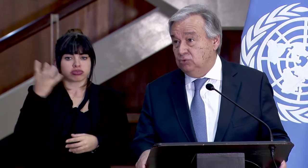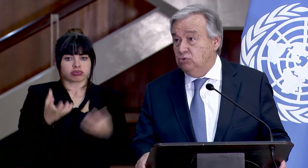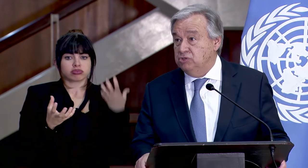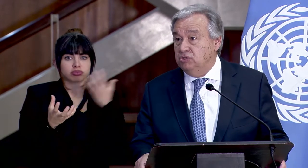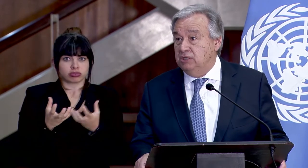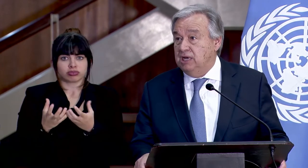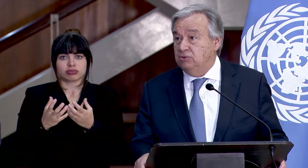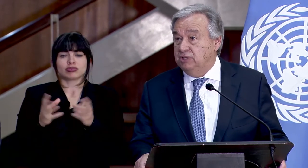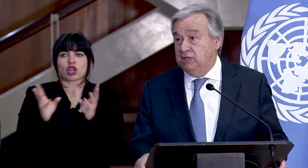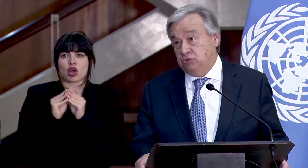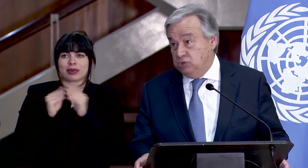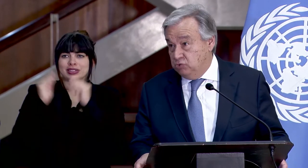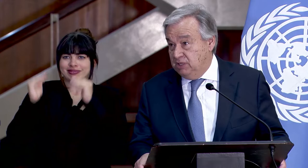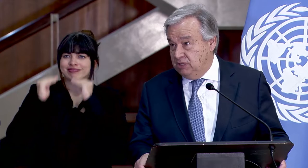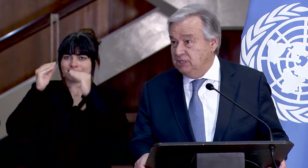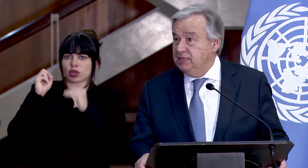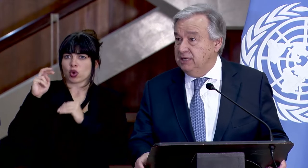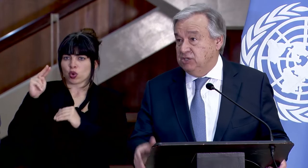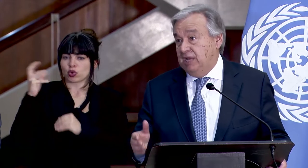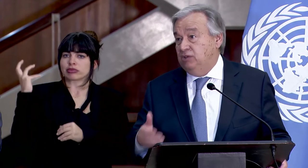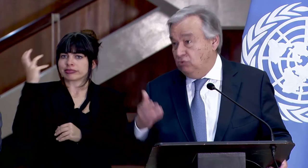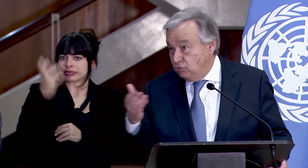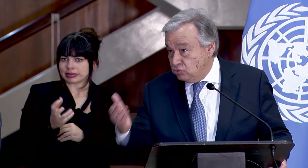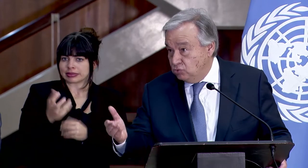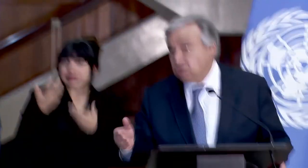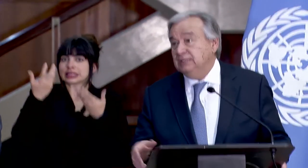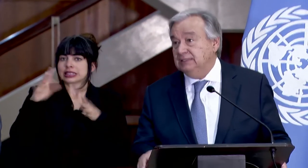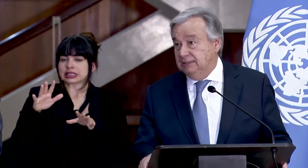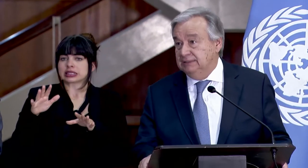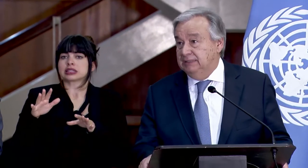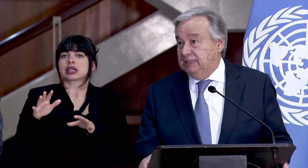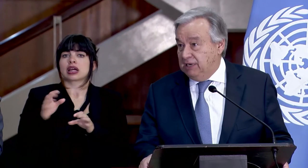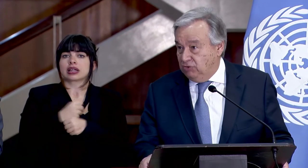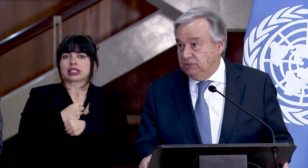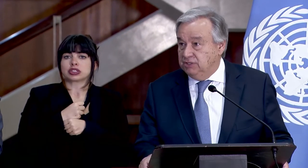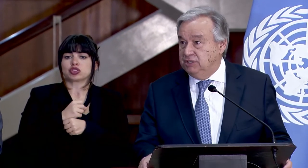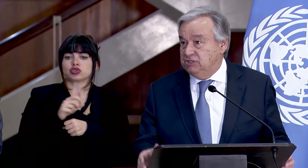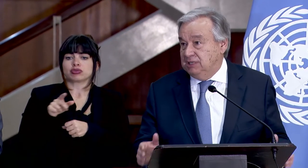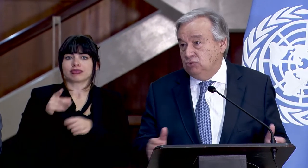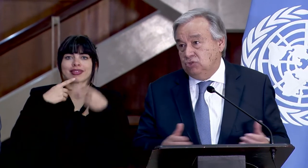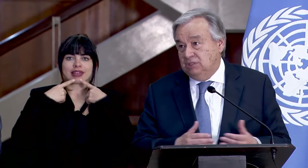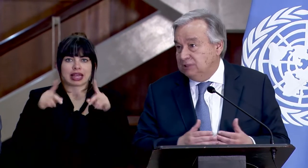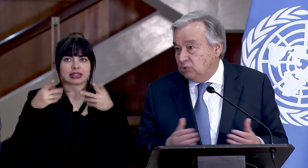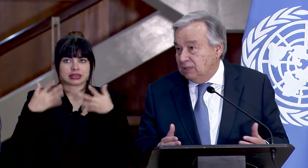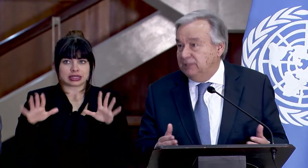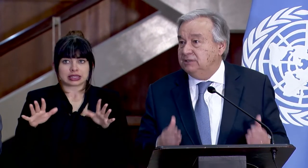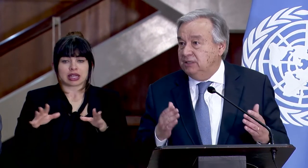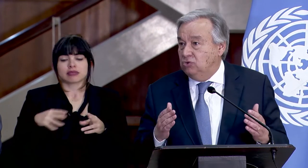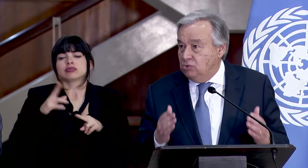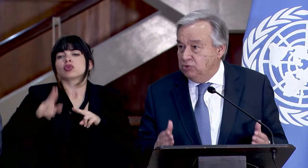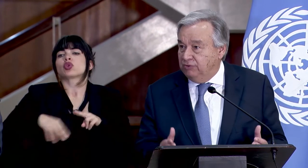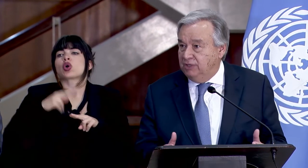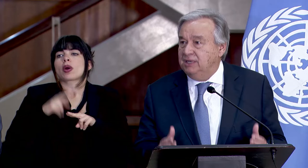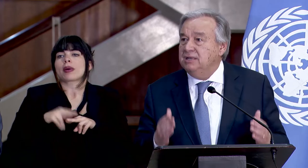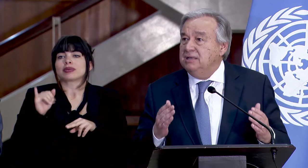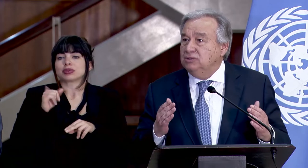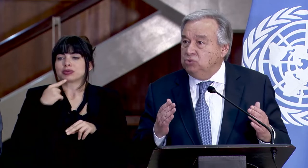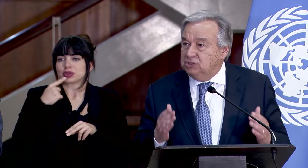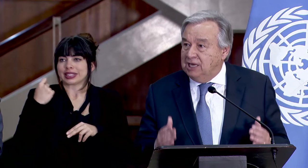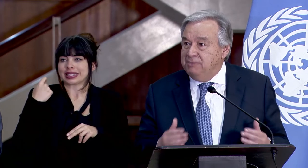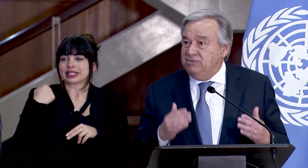presencia de alto comisionado de Naciones Unidas que ya hizo sus declaraciones. Estamos, naturalmente, como